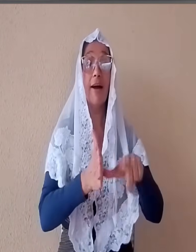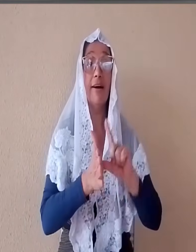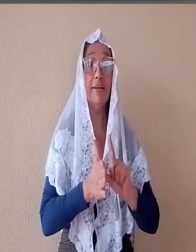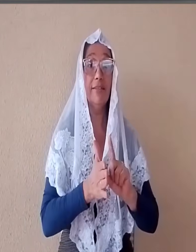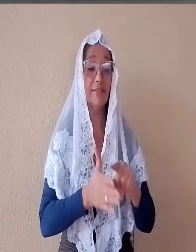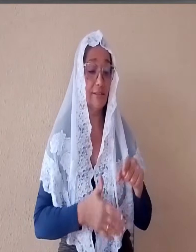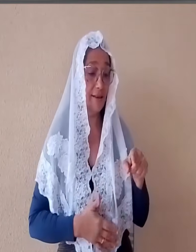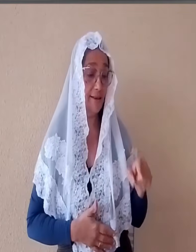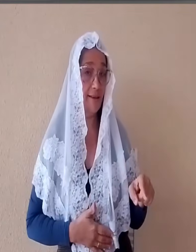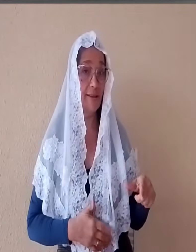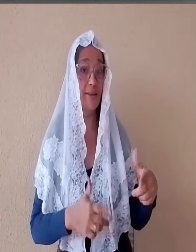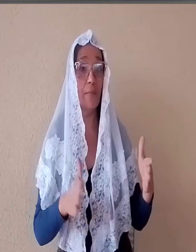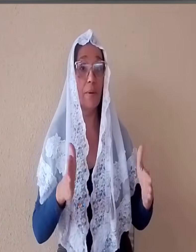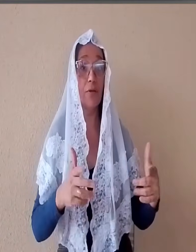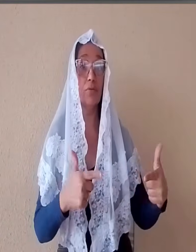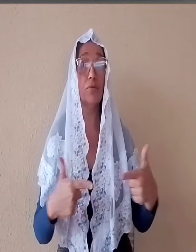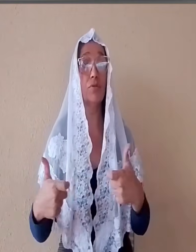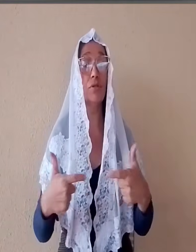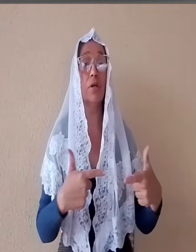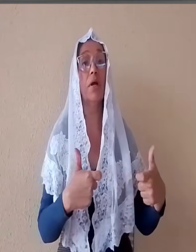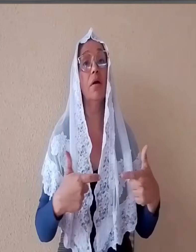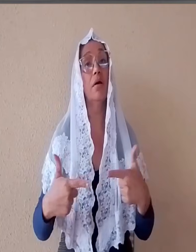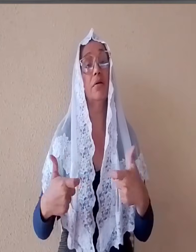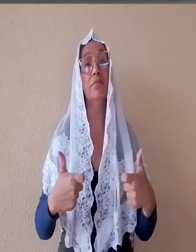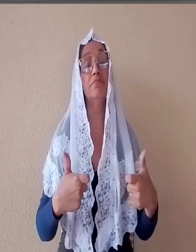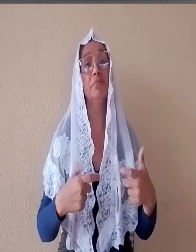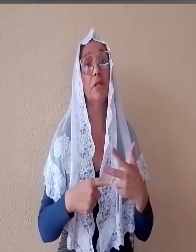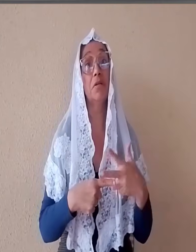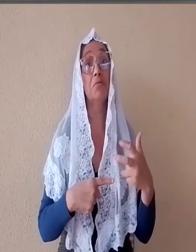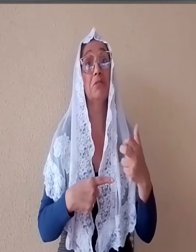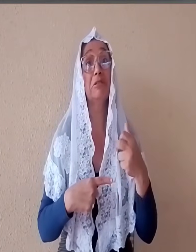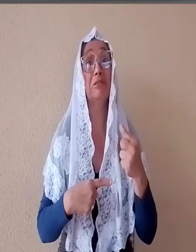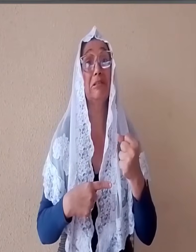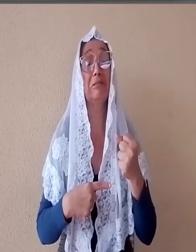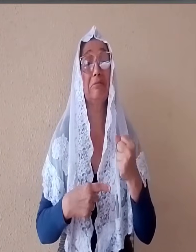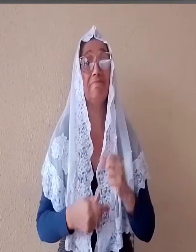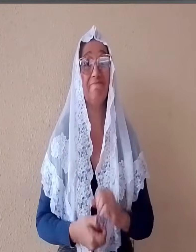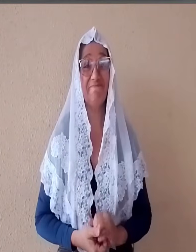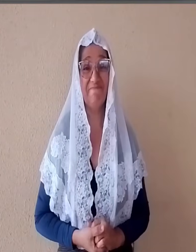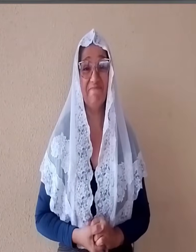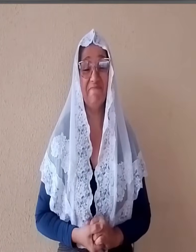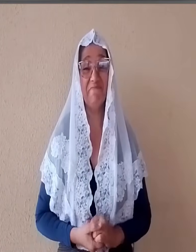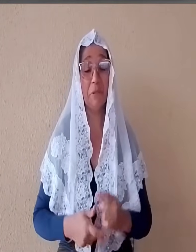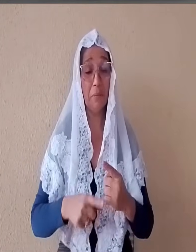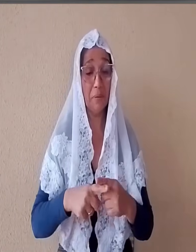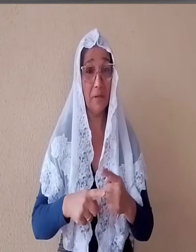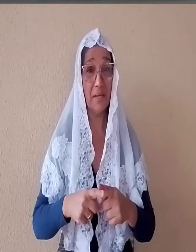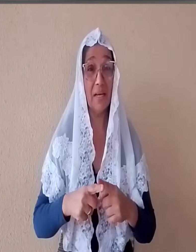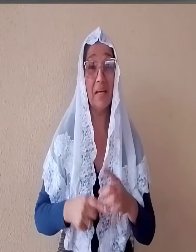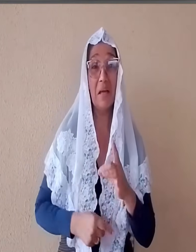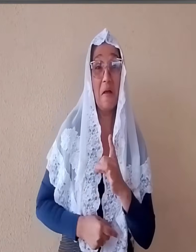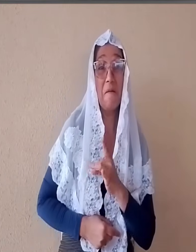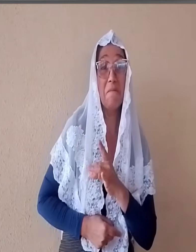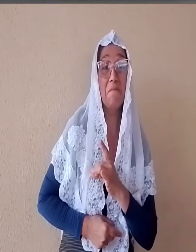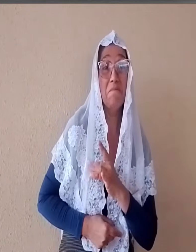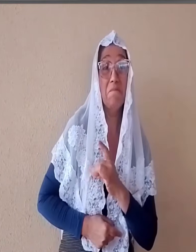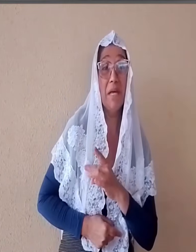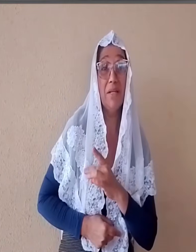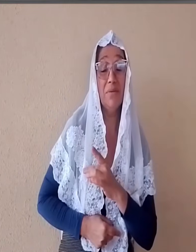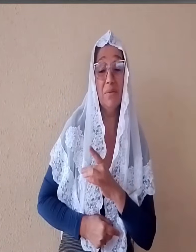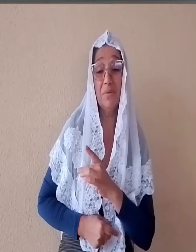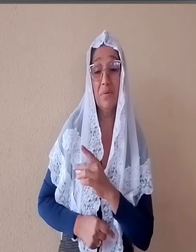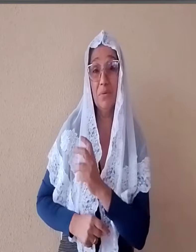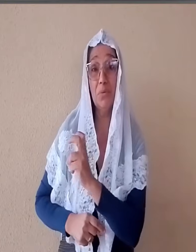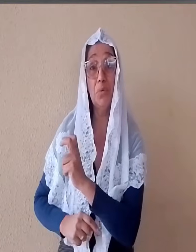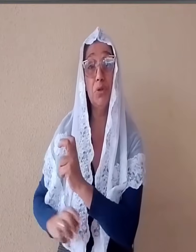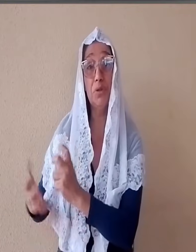de nós se esse sol se pôr? Nós vamos morrer na mão desses reis. Mas Deus era com ele, irmão. Deus era